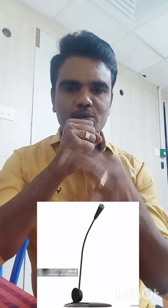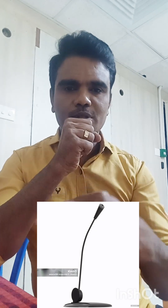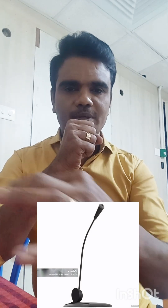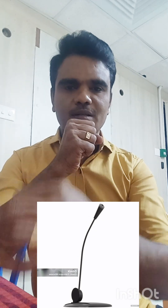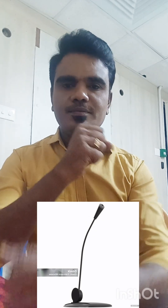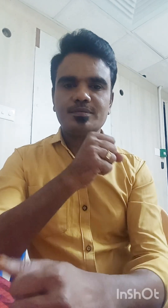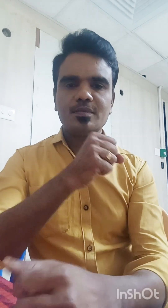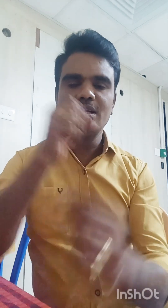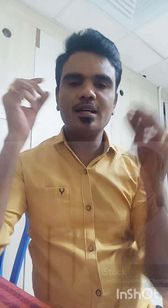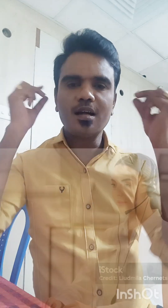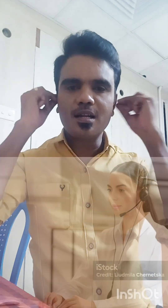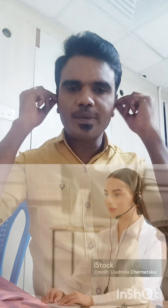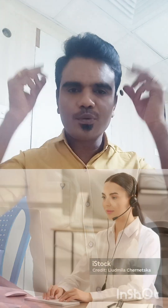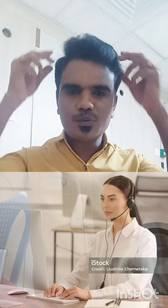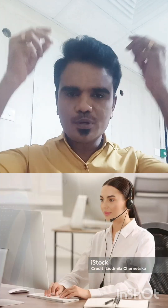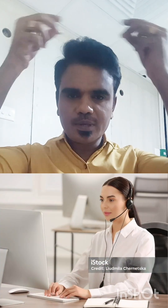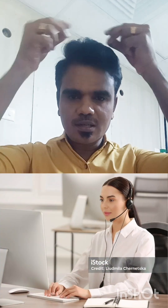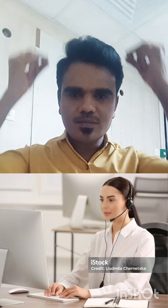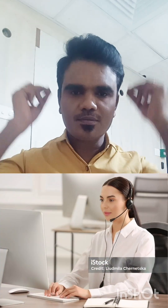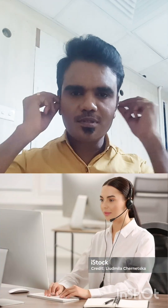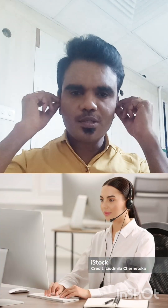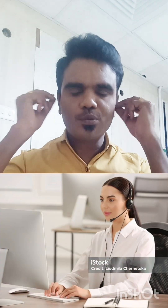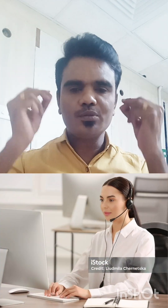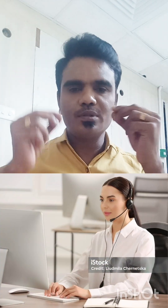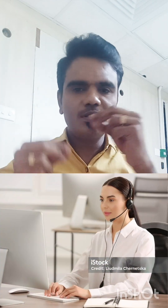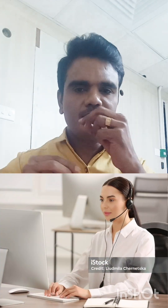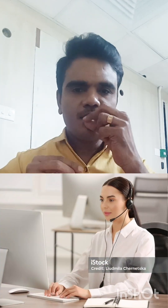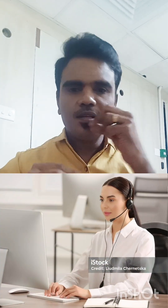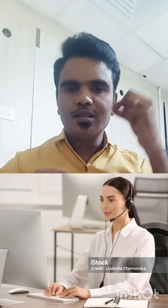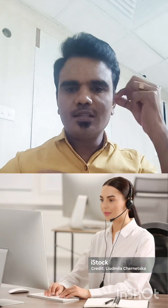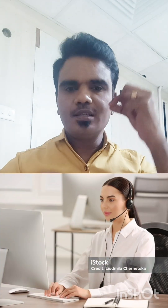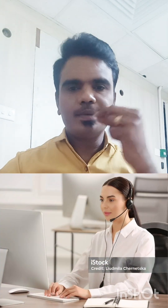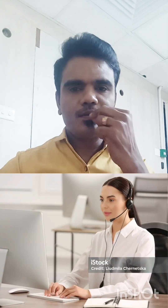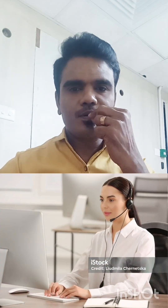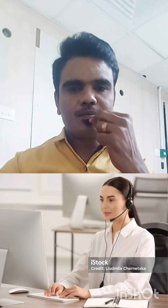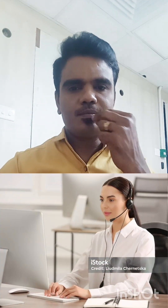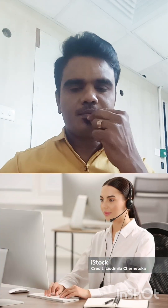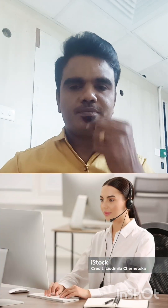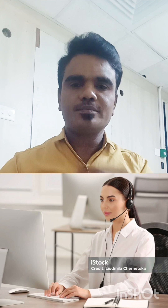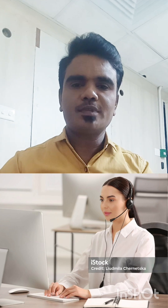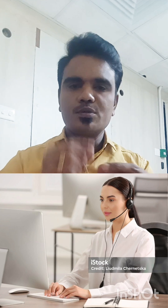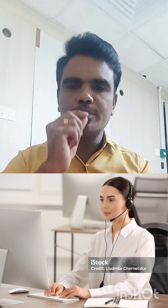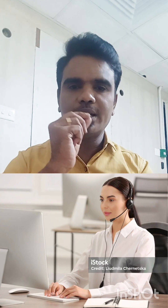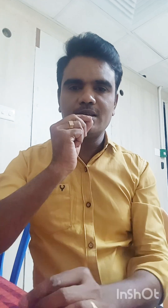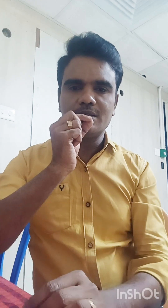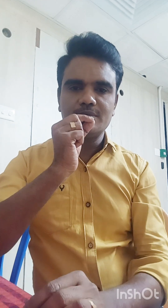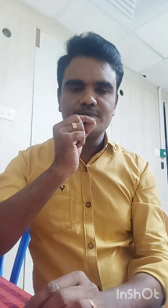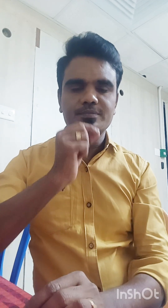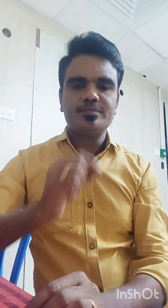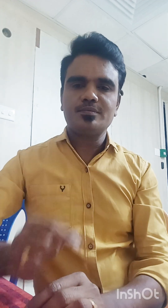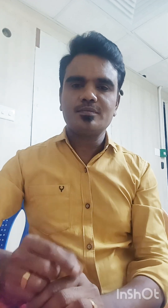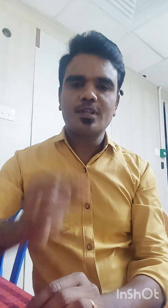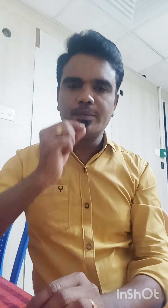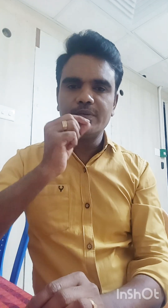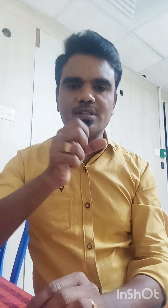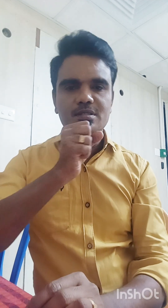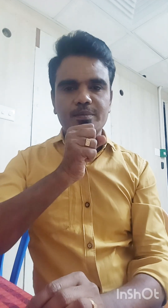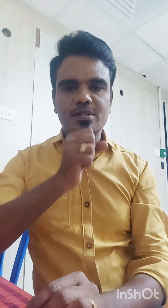கொடுத்துருப்பாங்க. இல்லை காலர் மைக் கூட கொடுத்துருப்பாங்க. இதில் கொடுத்து இதுலேருந்து மைக் வரும். ஸோ மைக் இப்படி வந்துருச்சு. இப்படி ரெண்டுமே